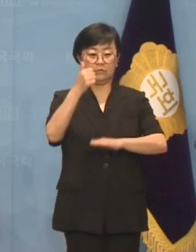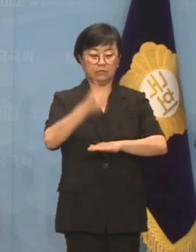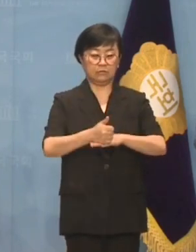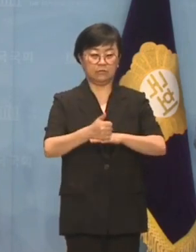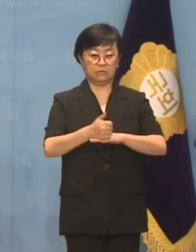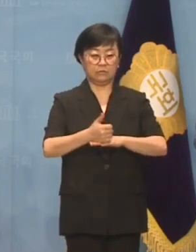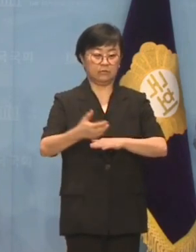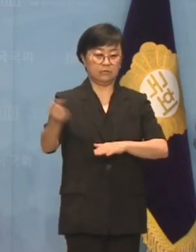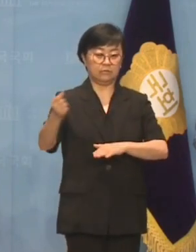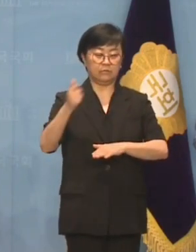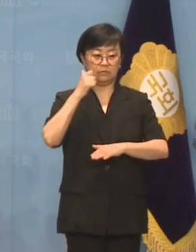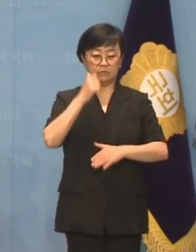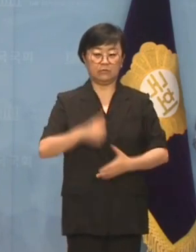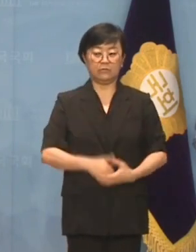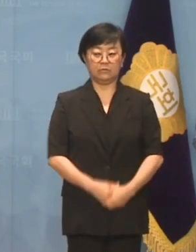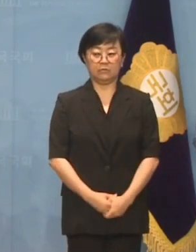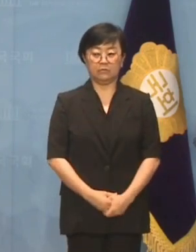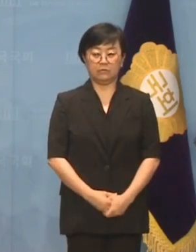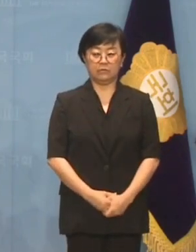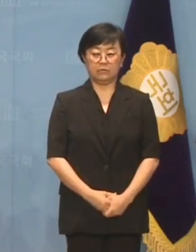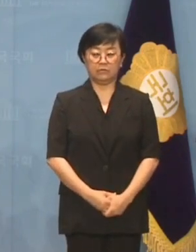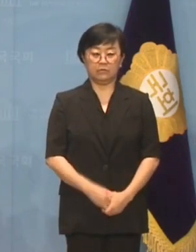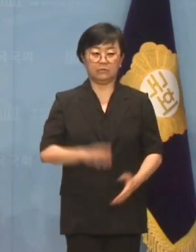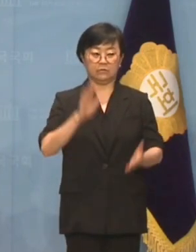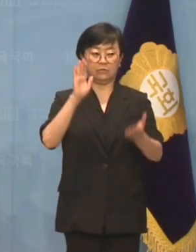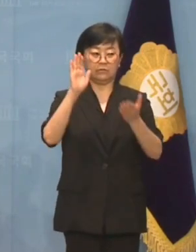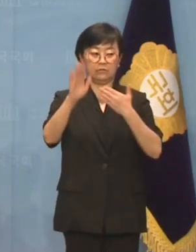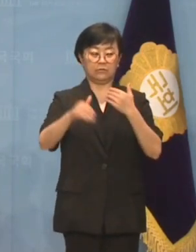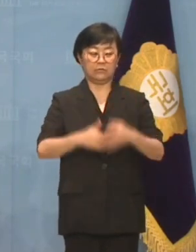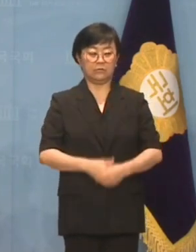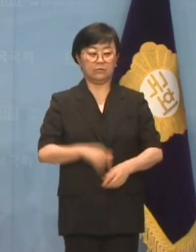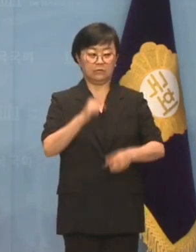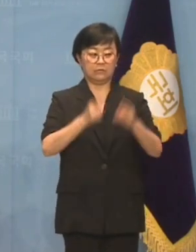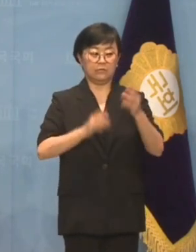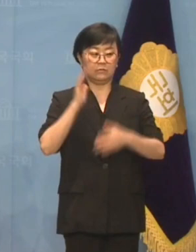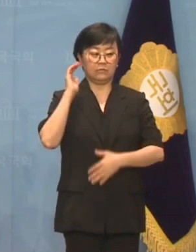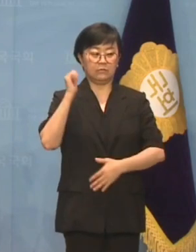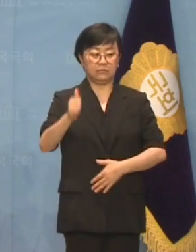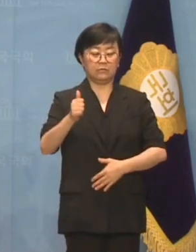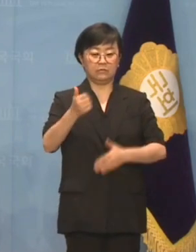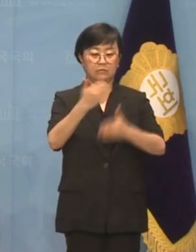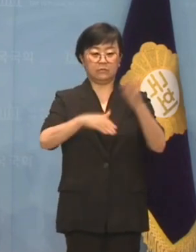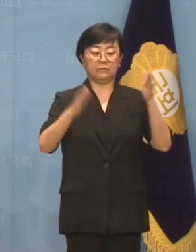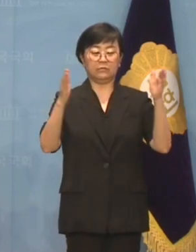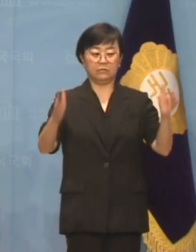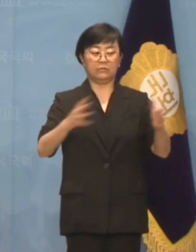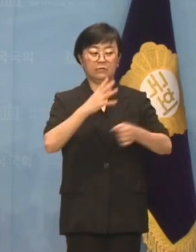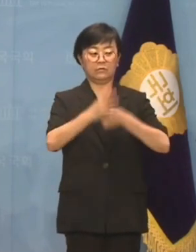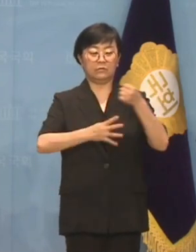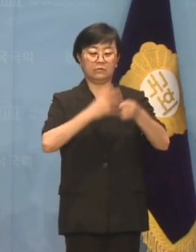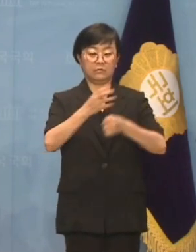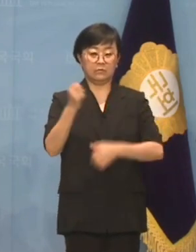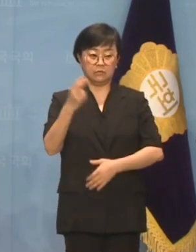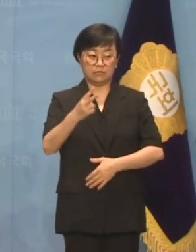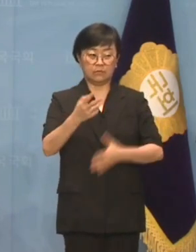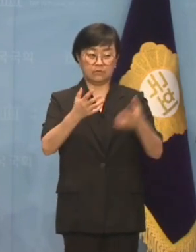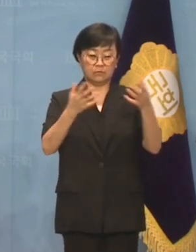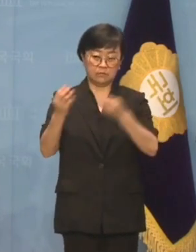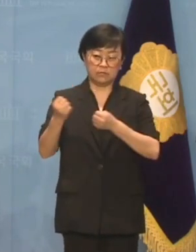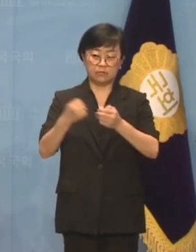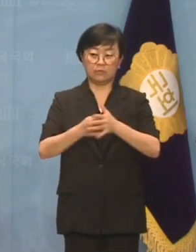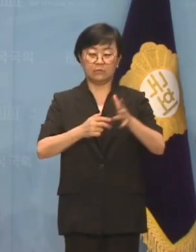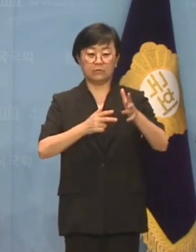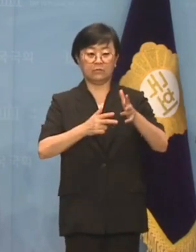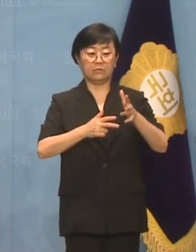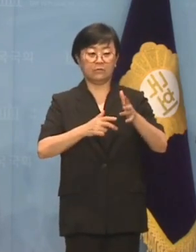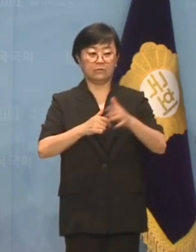성과를 빼앗을 순 없습니다. 앞으로 윤석열 대통령 남은 임기 4년 동안 또 얼마나 많은